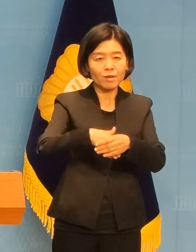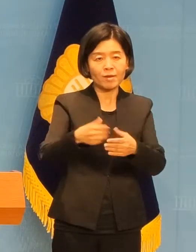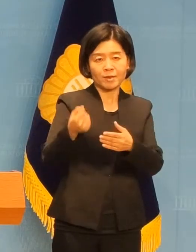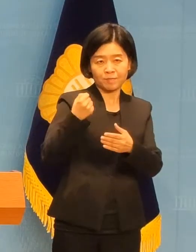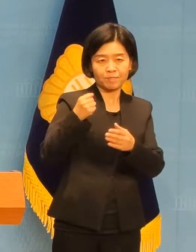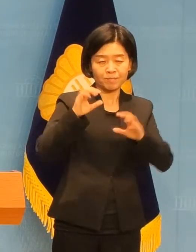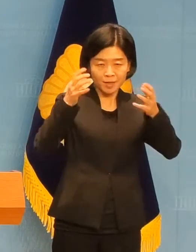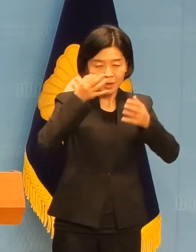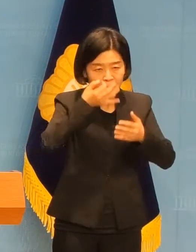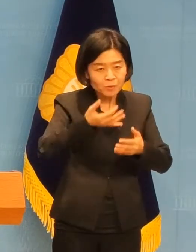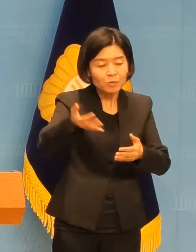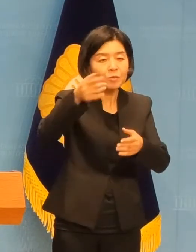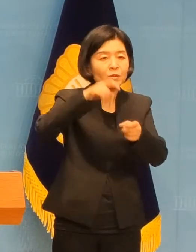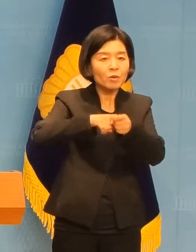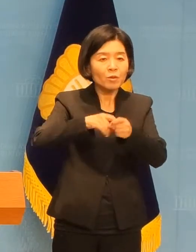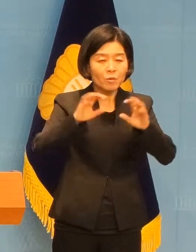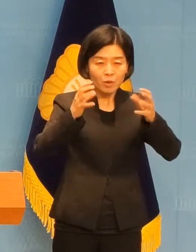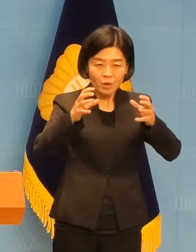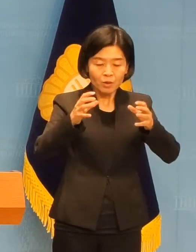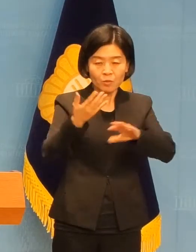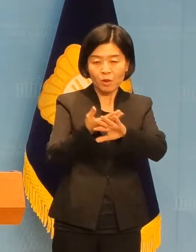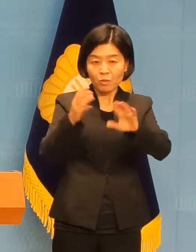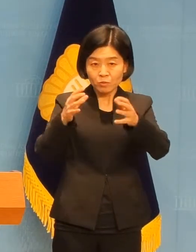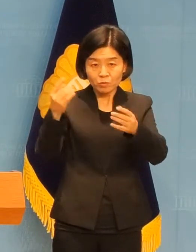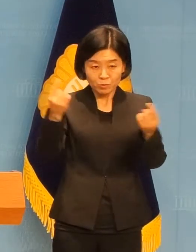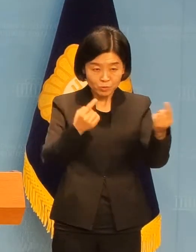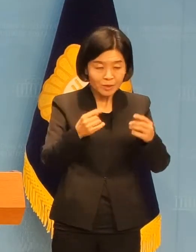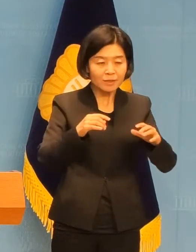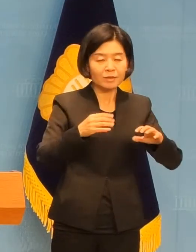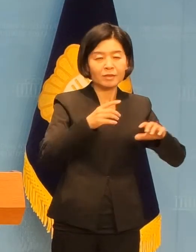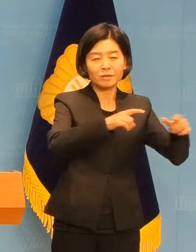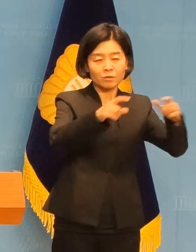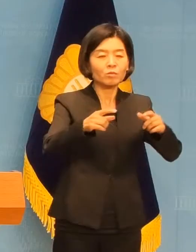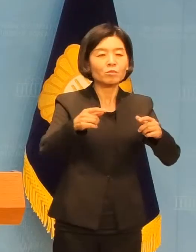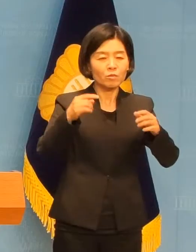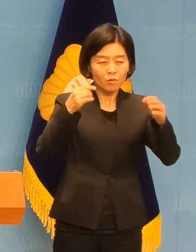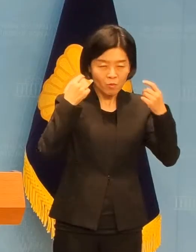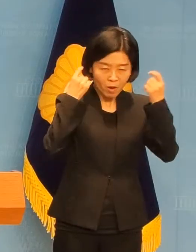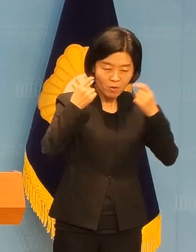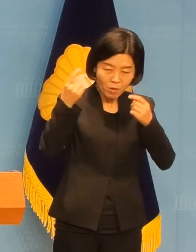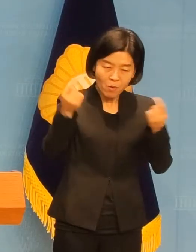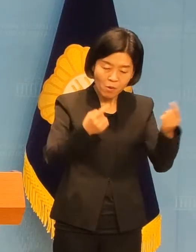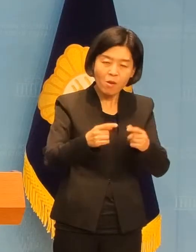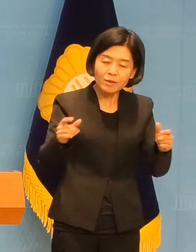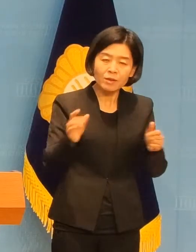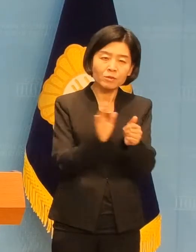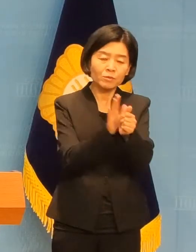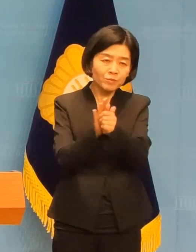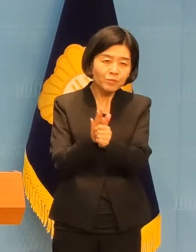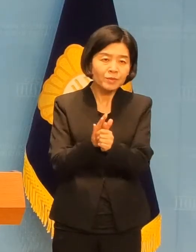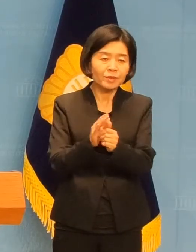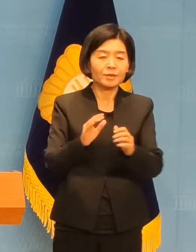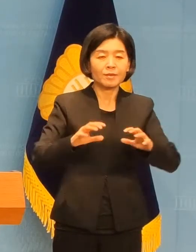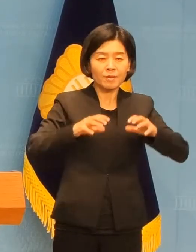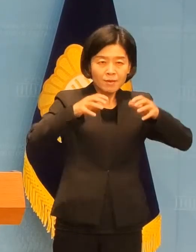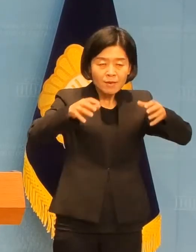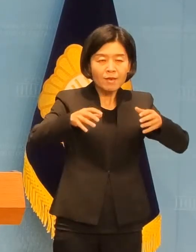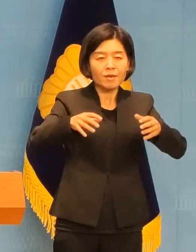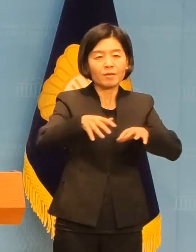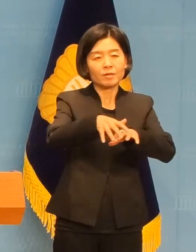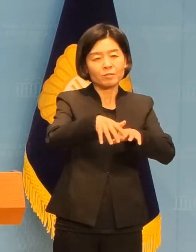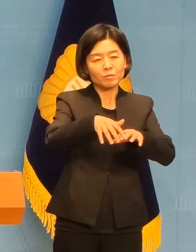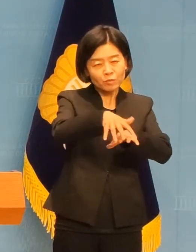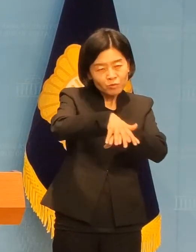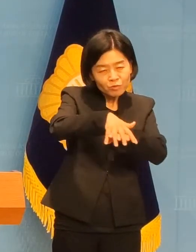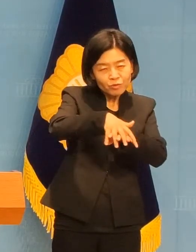확대와 지방관광 경쟁력 강화를 목표로 세계 수준의 문화관광 인프라를 하고 있으며